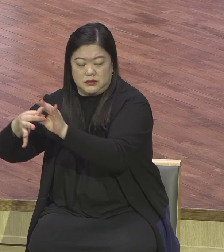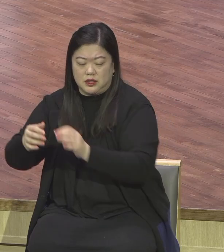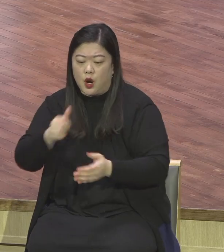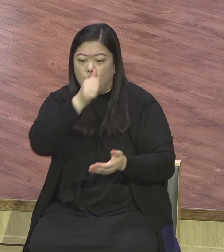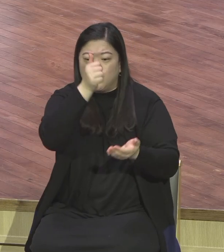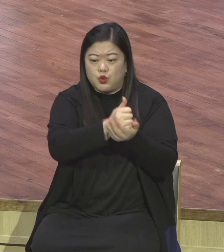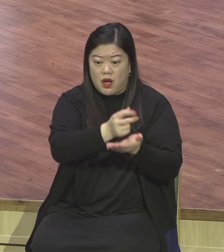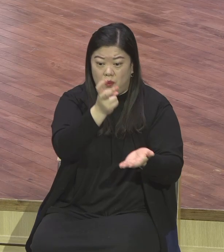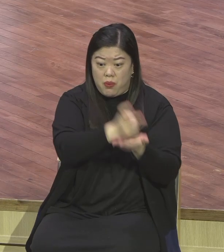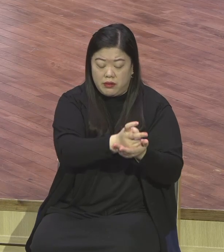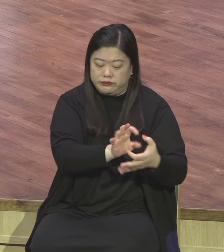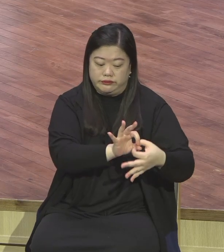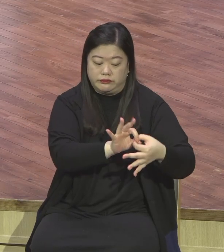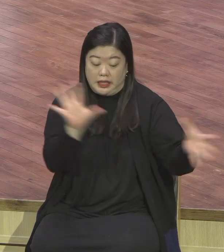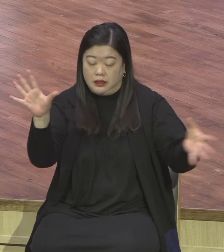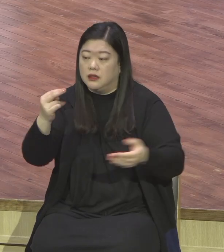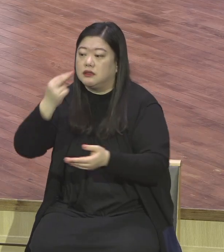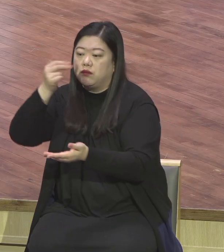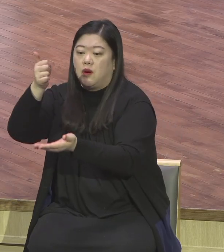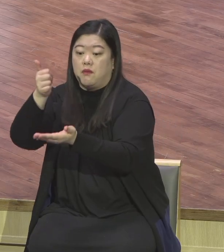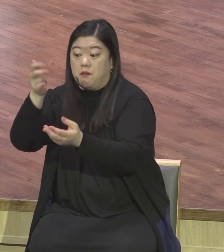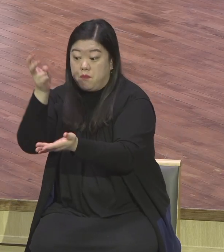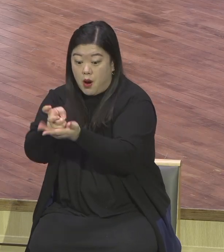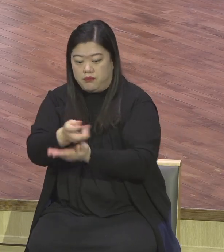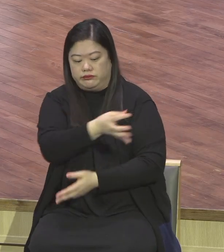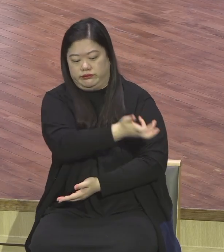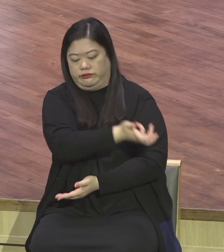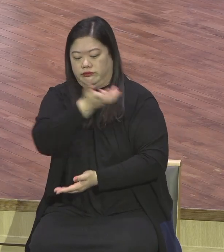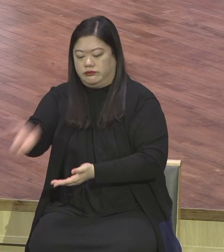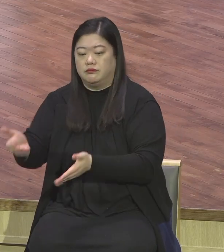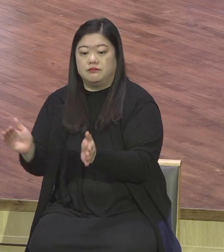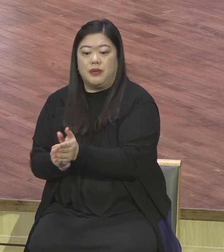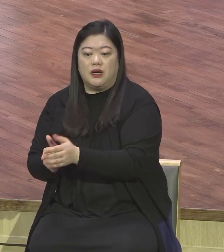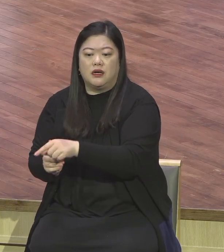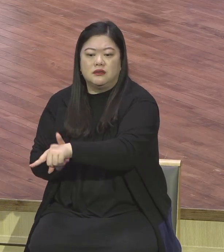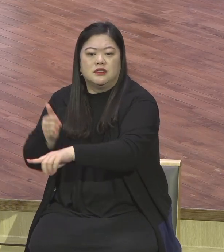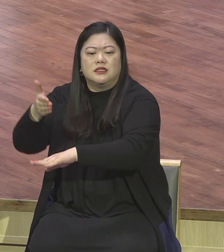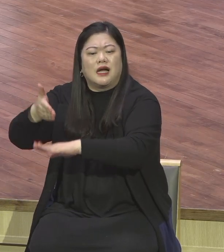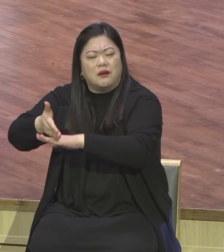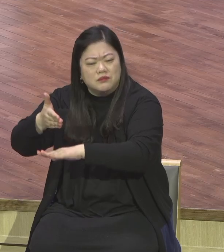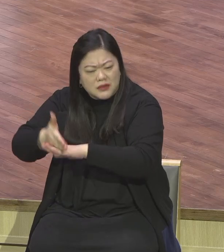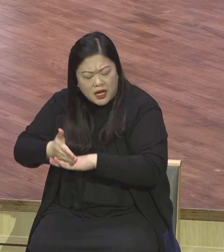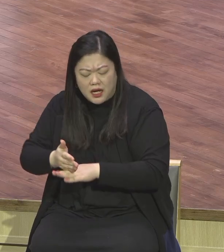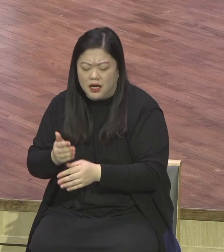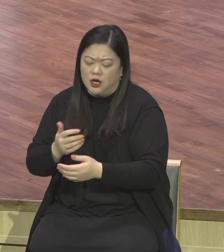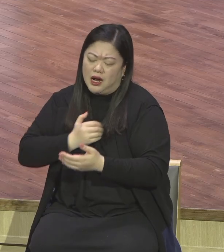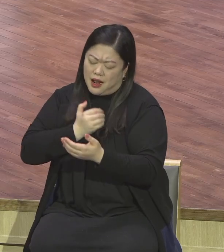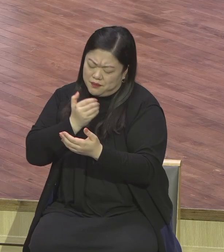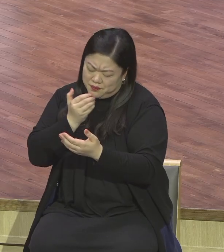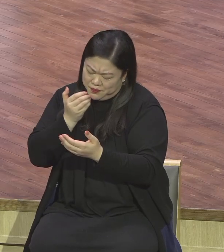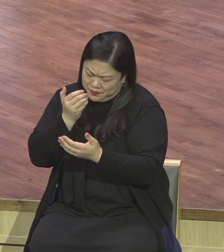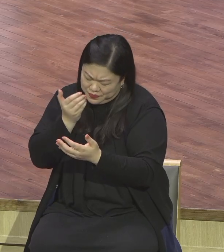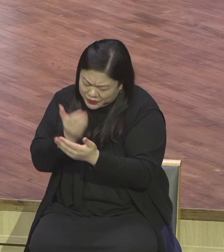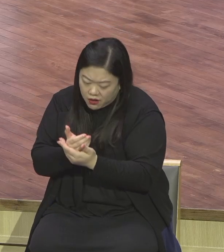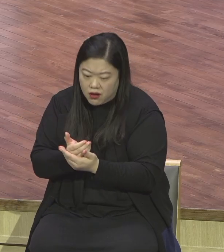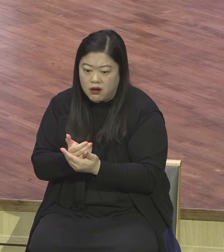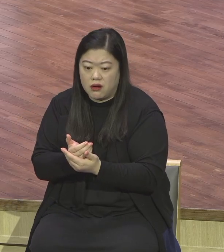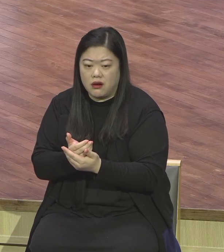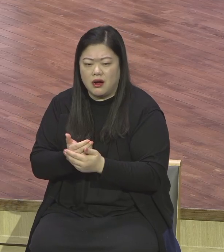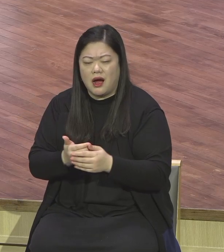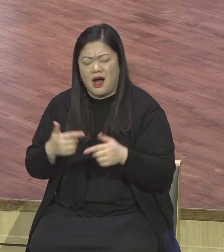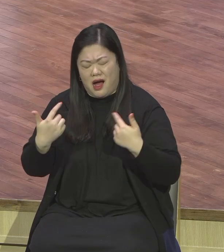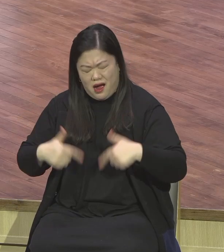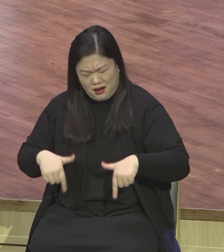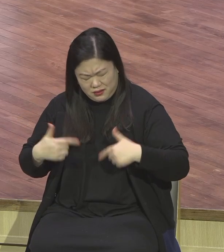법에서 생명의 법으로 이렇게 바뀌고 변화됐다는 이 구원의 감사와 감격이 여러분 흘러 넘치는